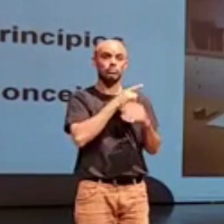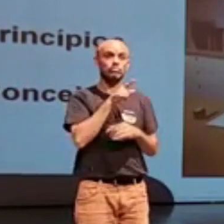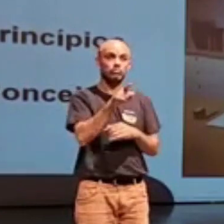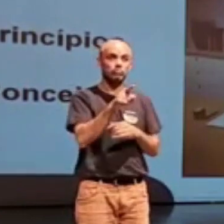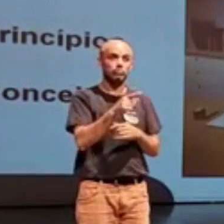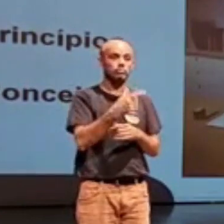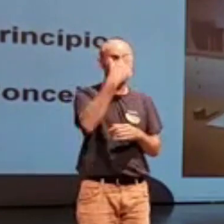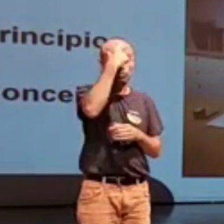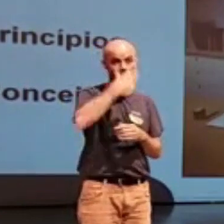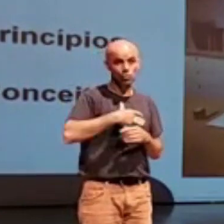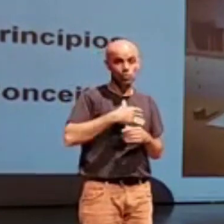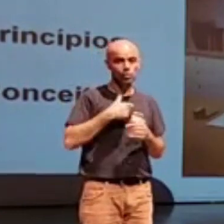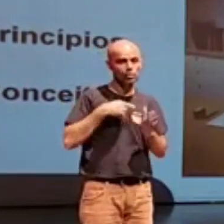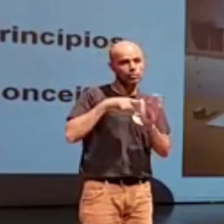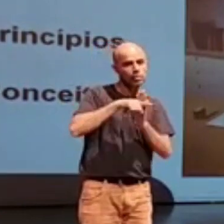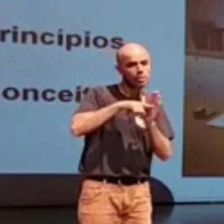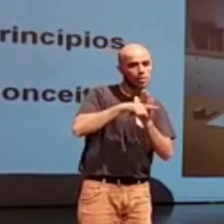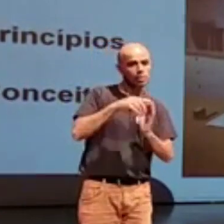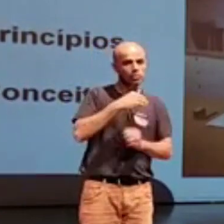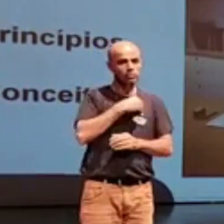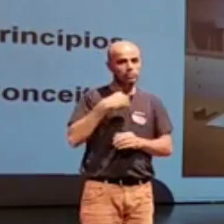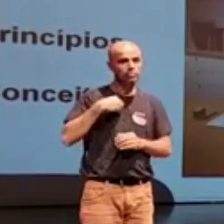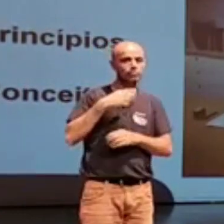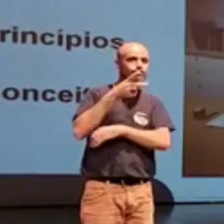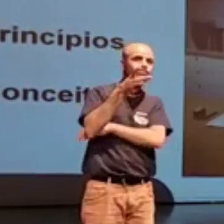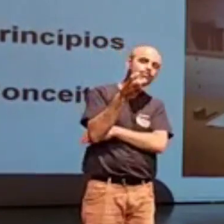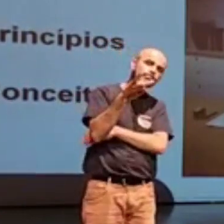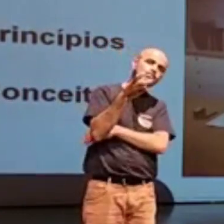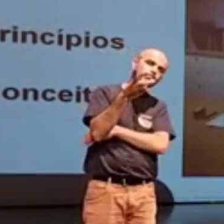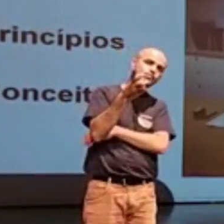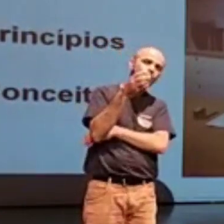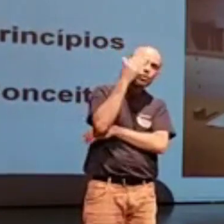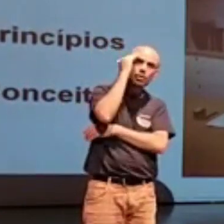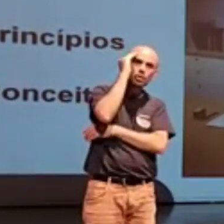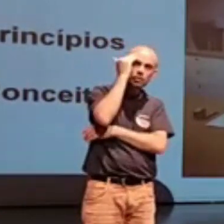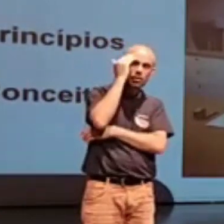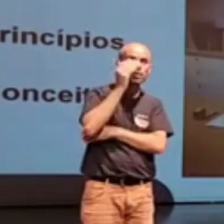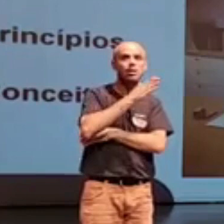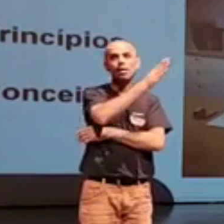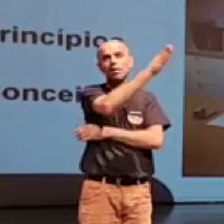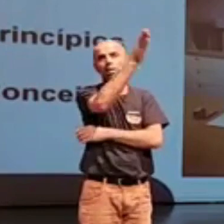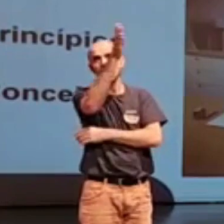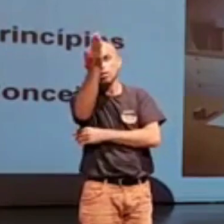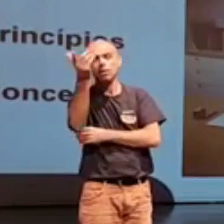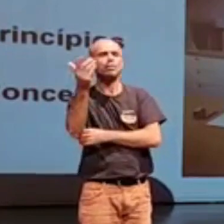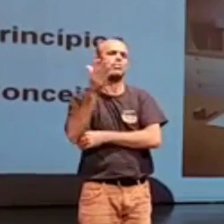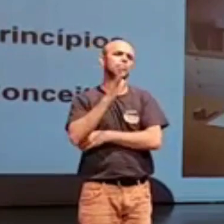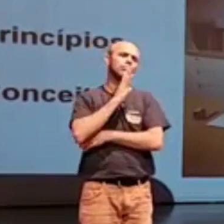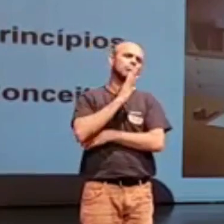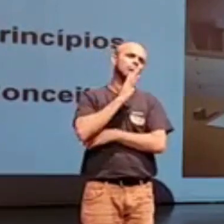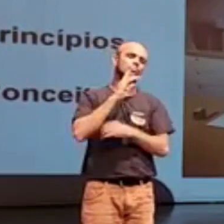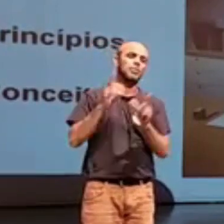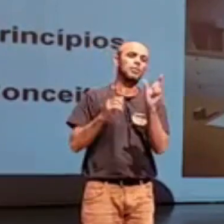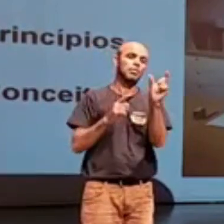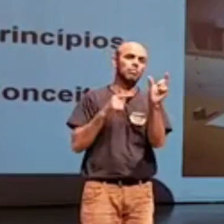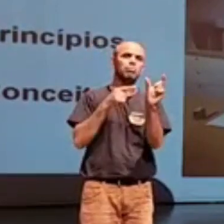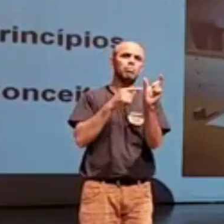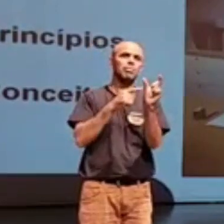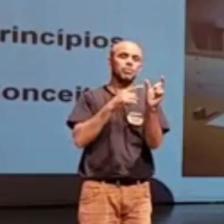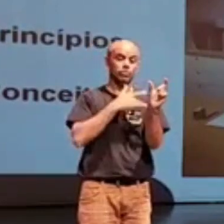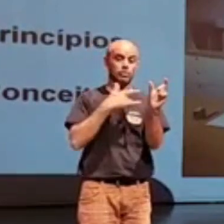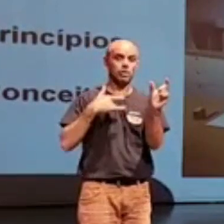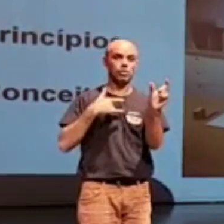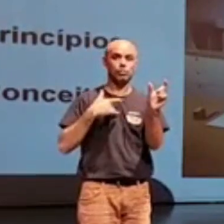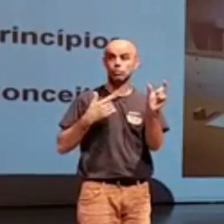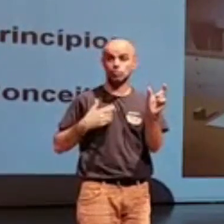que nós temos que examinar e escutar o paciente. Eu entendo alguns locais, alguns planos de saúde que forçam,